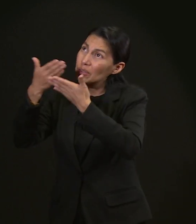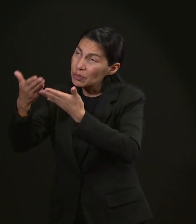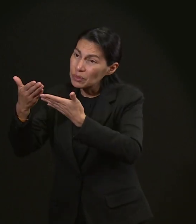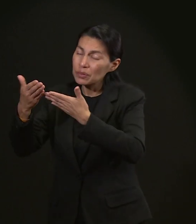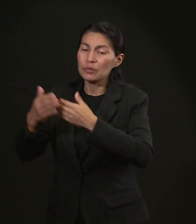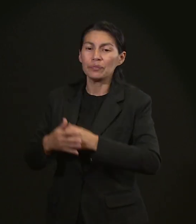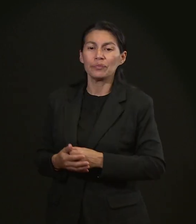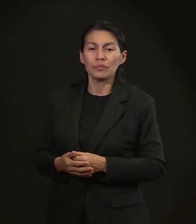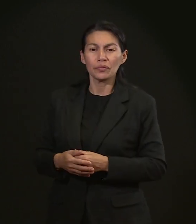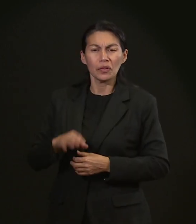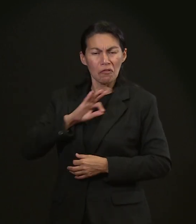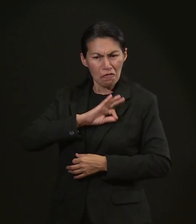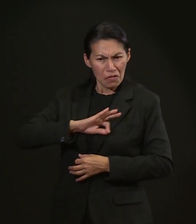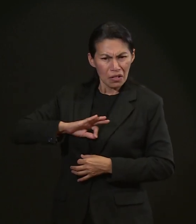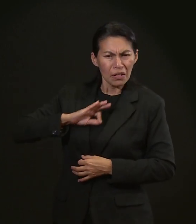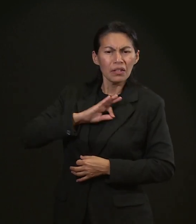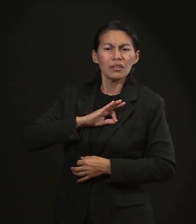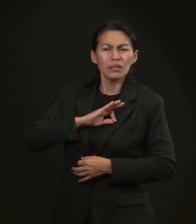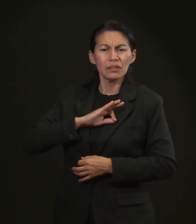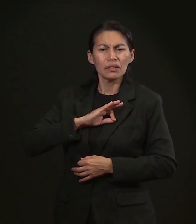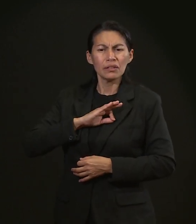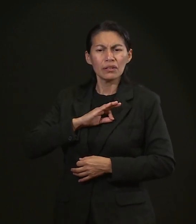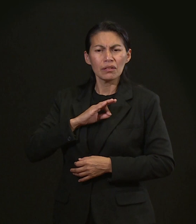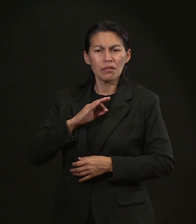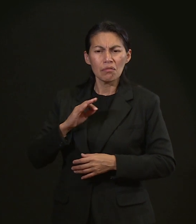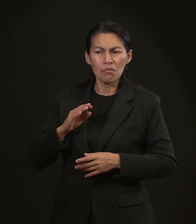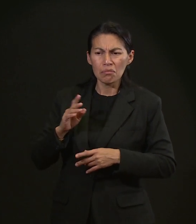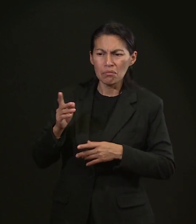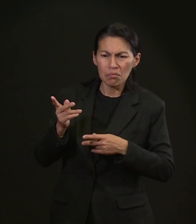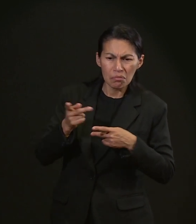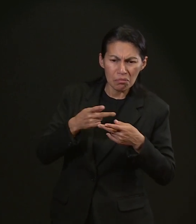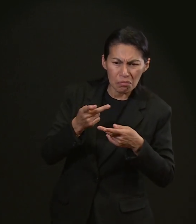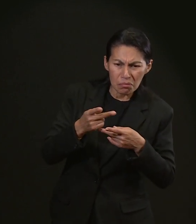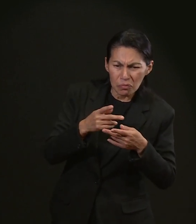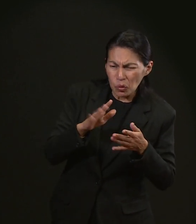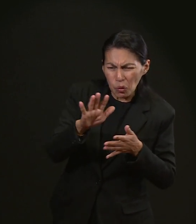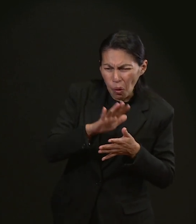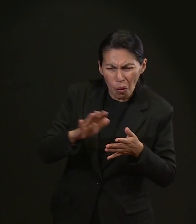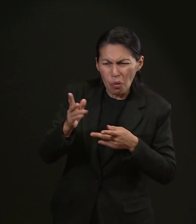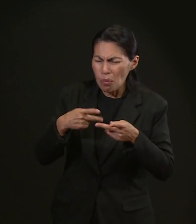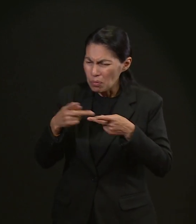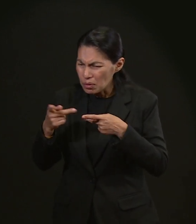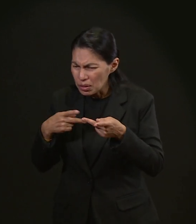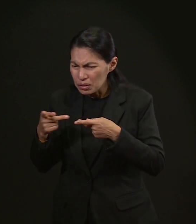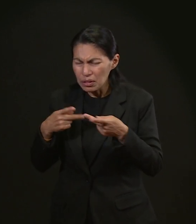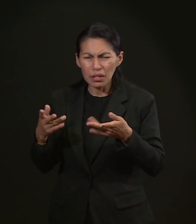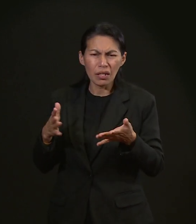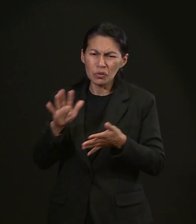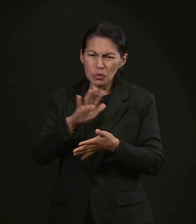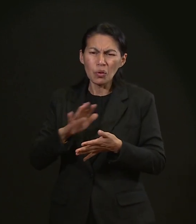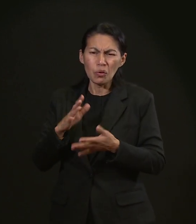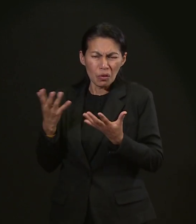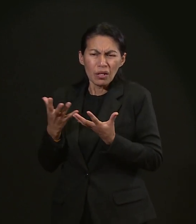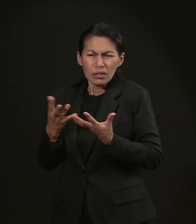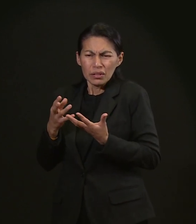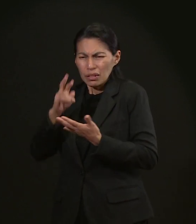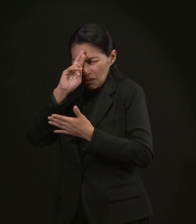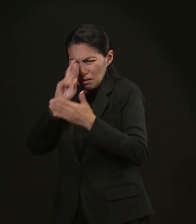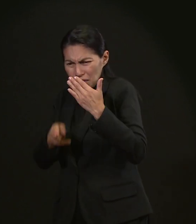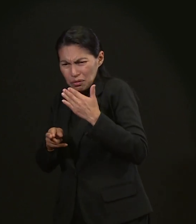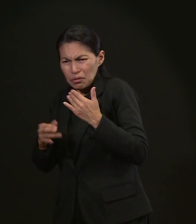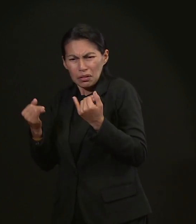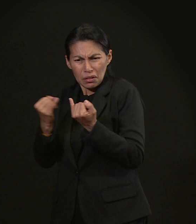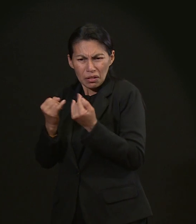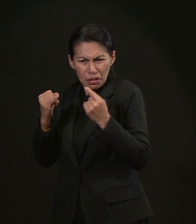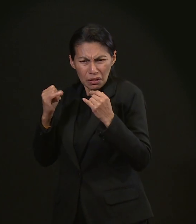señor yo estaba muy feliz con mis prácticas religiosas así que yo me sentía